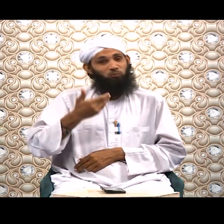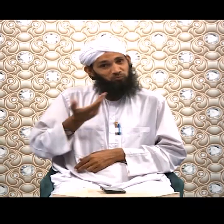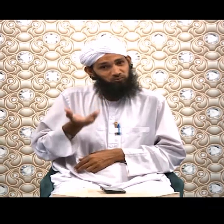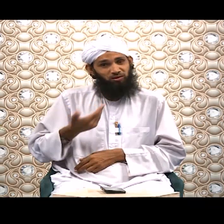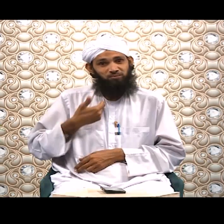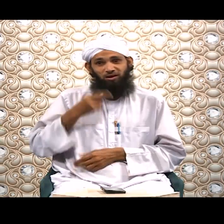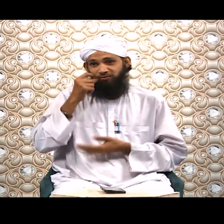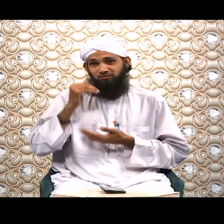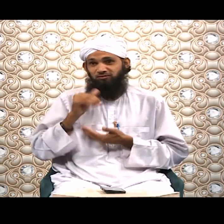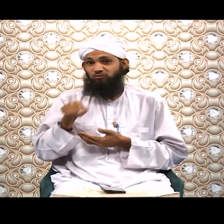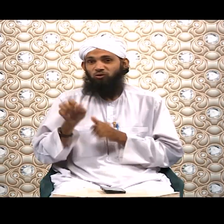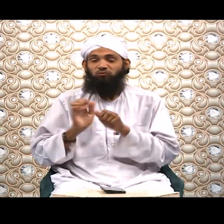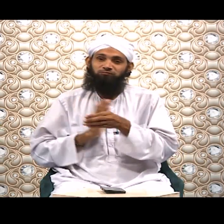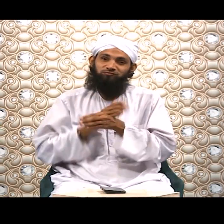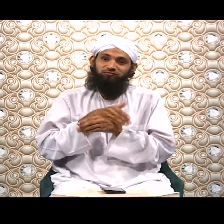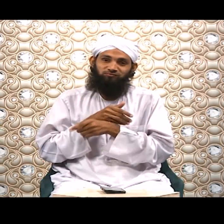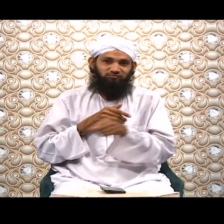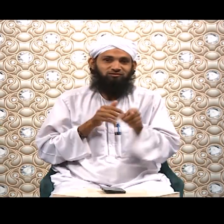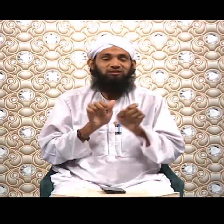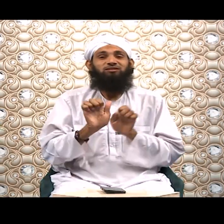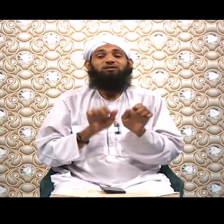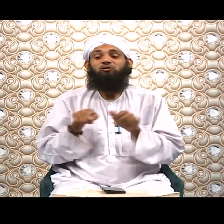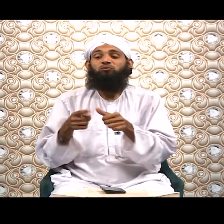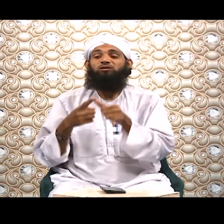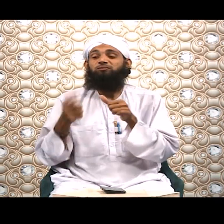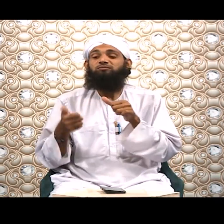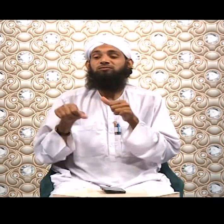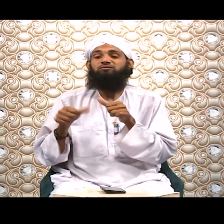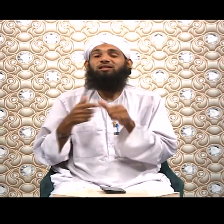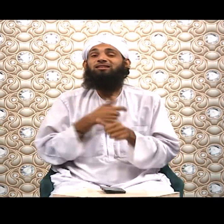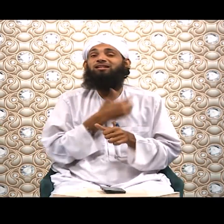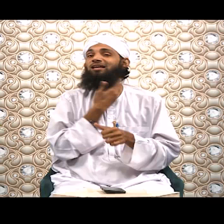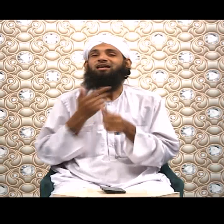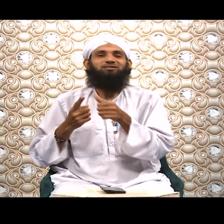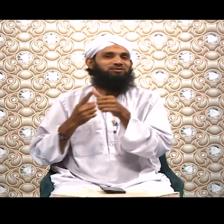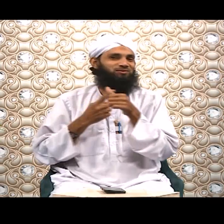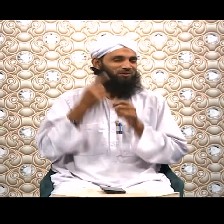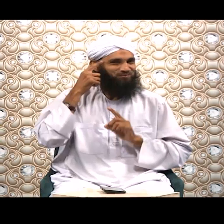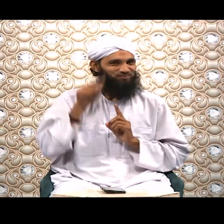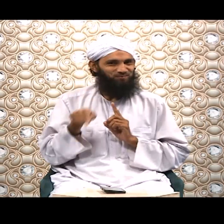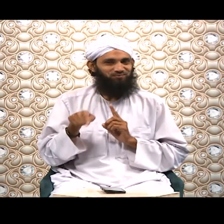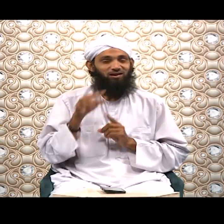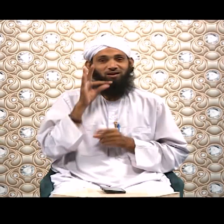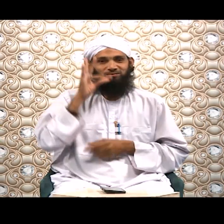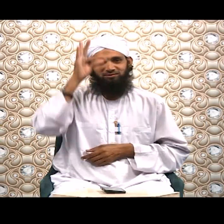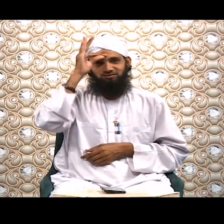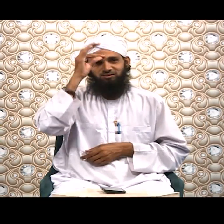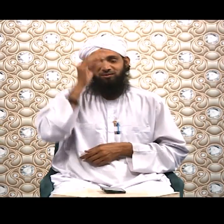تمہیں ذبح کروں، اب تم بتاؤ تمہاری کیا رائے ہے۔ تفسیر خازن میں ہے کہ حضرت ابراہیم علیہ السلام نے حضرت